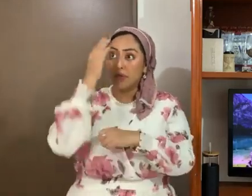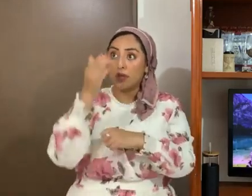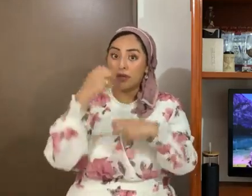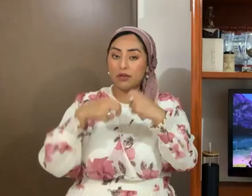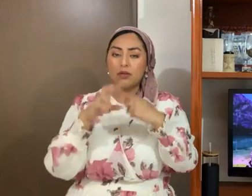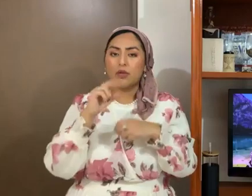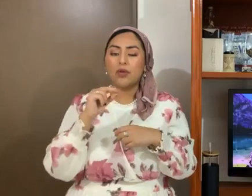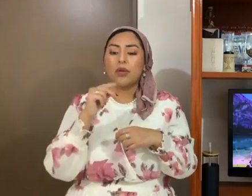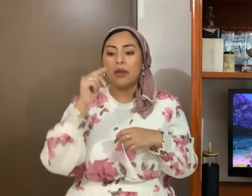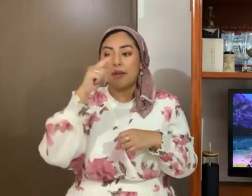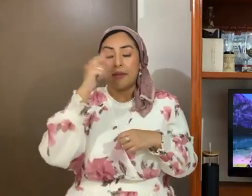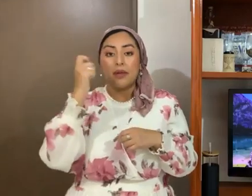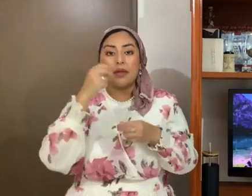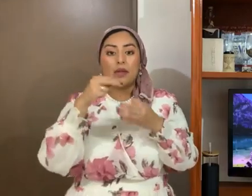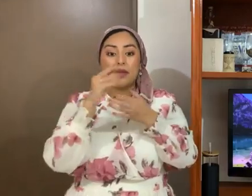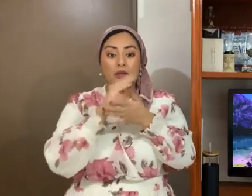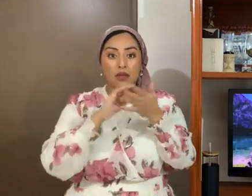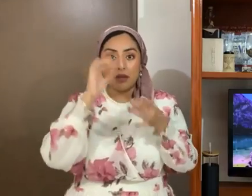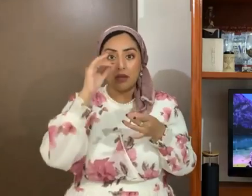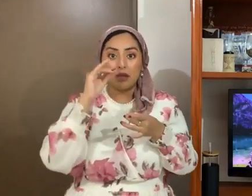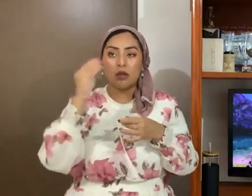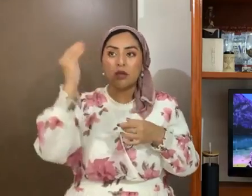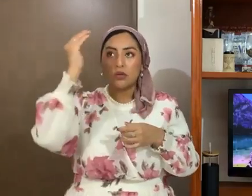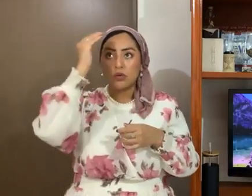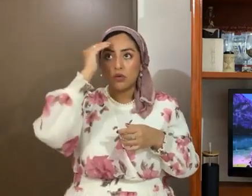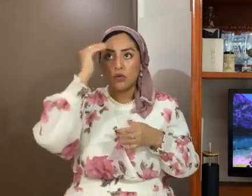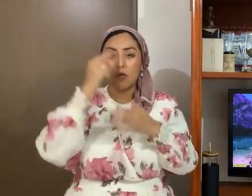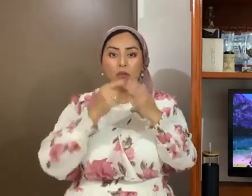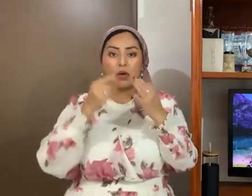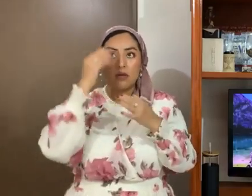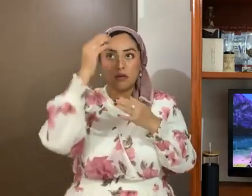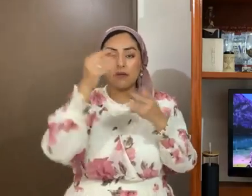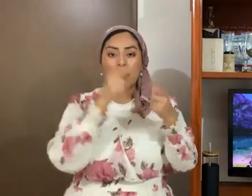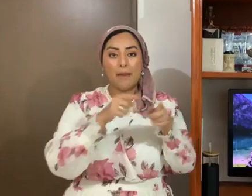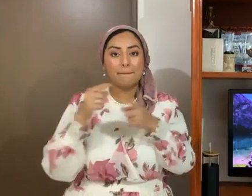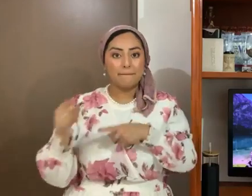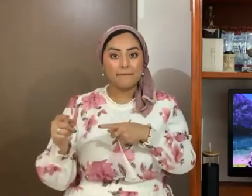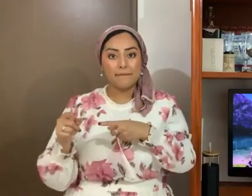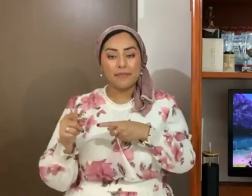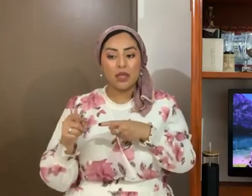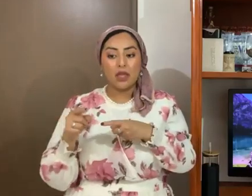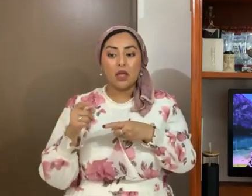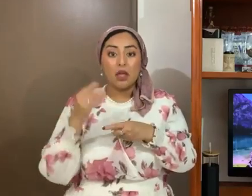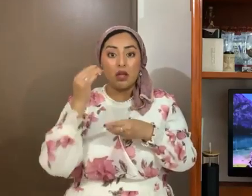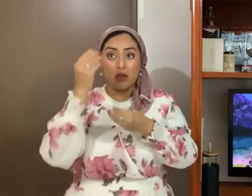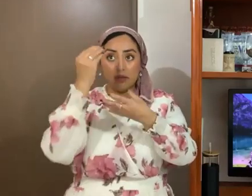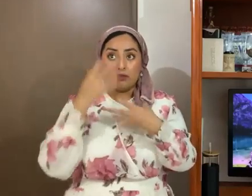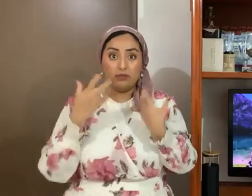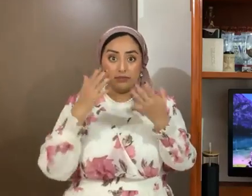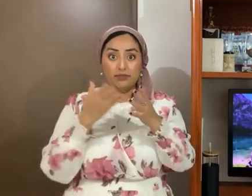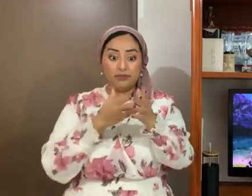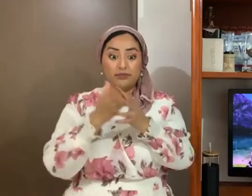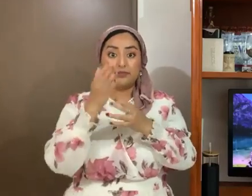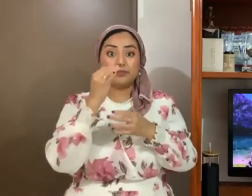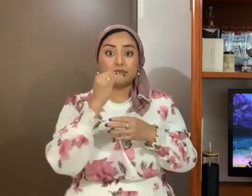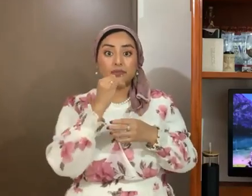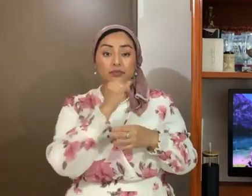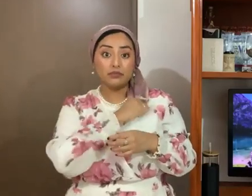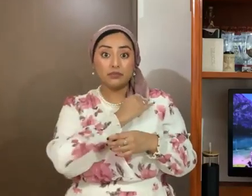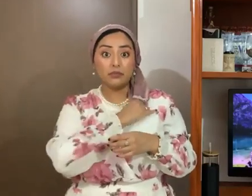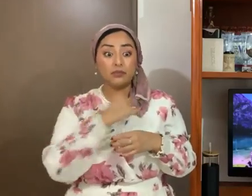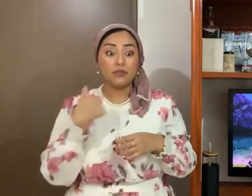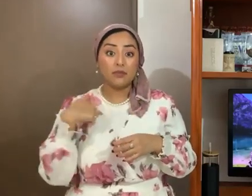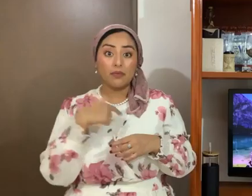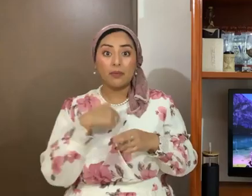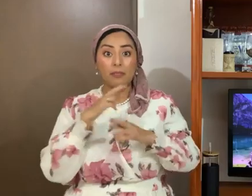crisis. No, porque el Ruach HaKodesh nos hará saber lo que ha de venir. Y por eso ya nos hizo saber a través de nuestro amado Naví que tengamos